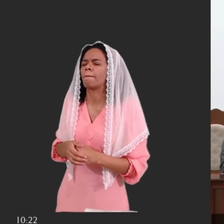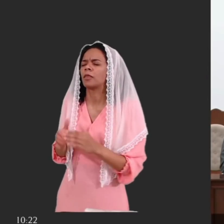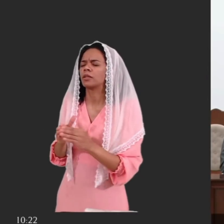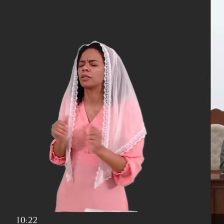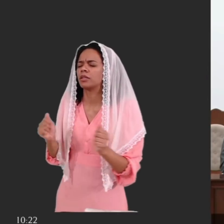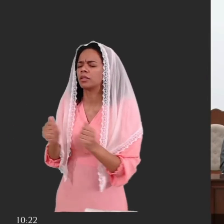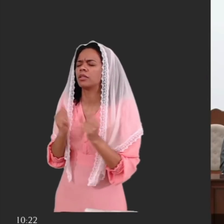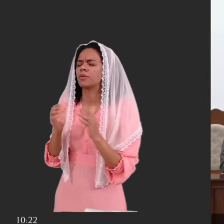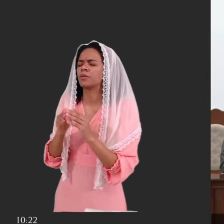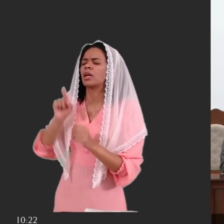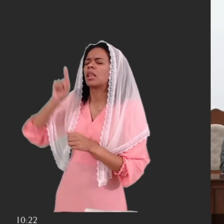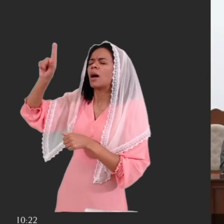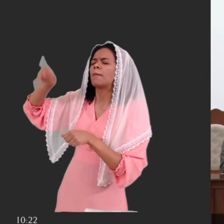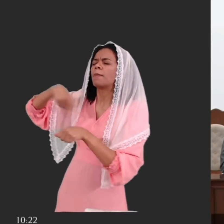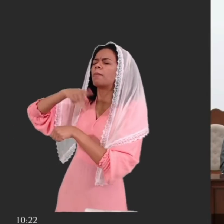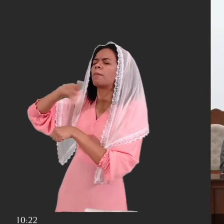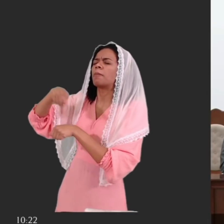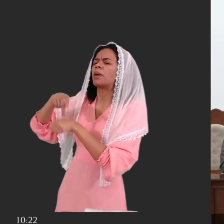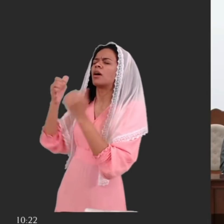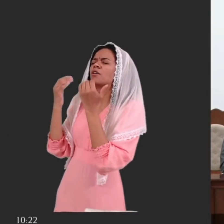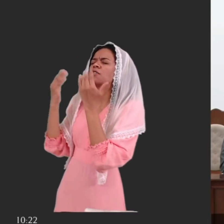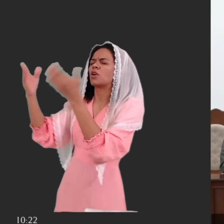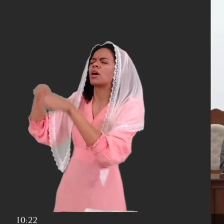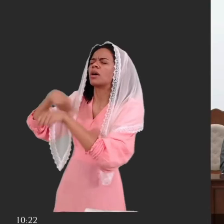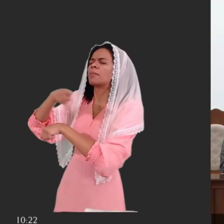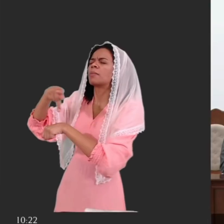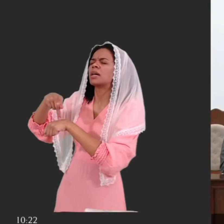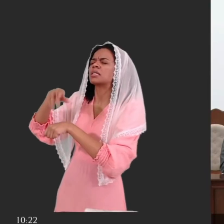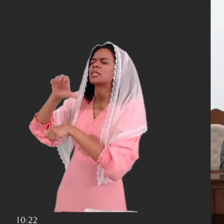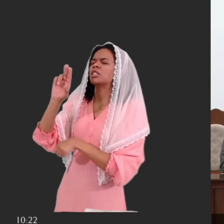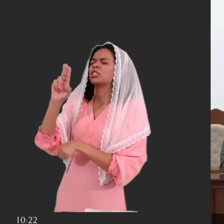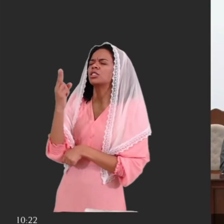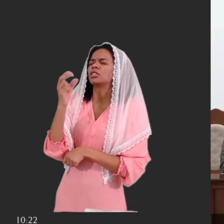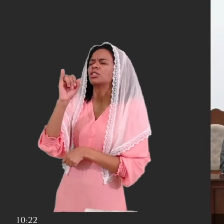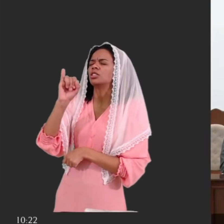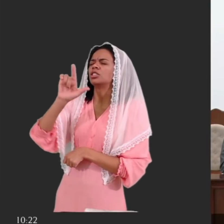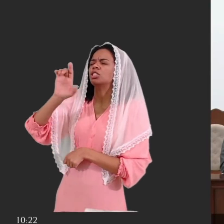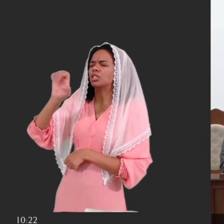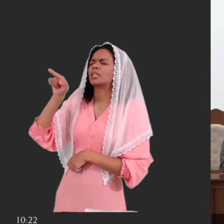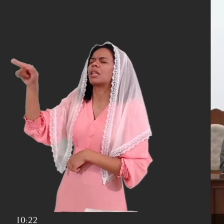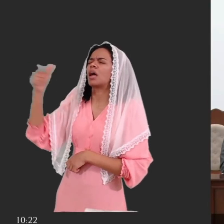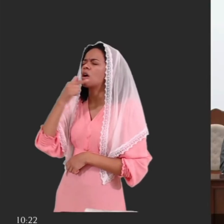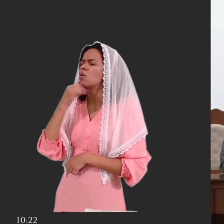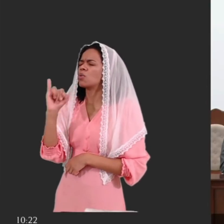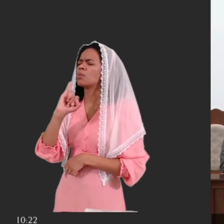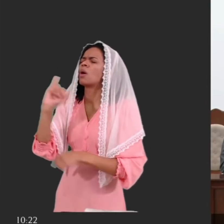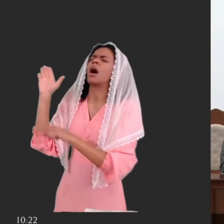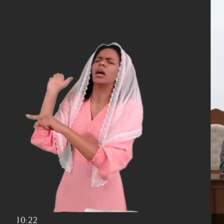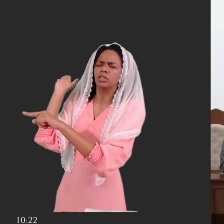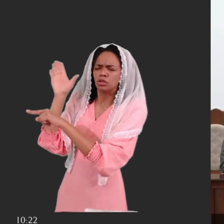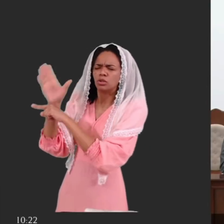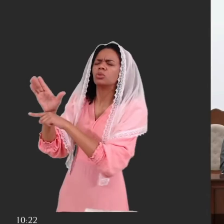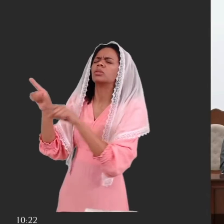de Concepción, no Chile, olha por ele e todos esses que pediram. Outros não